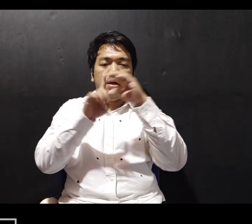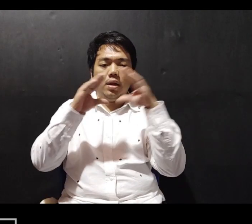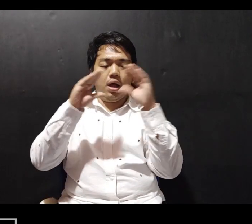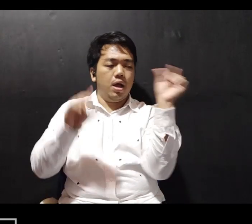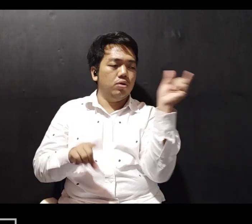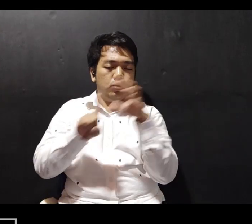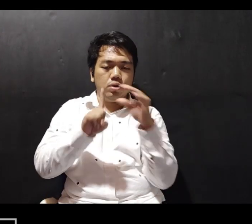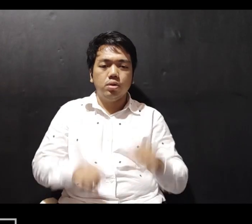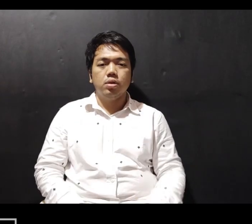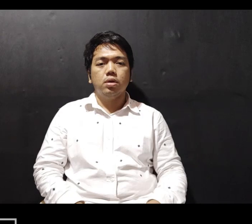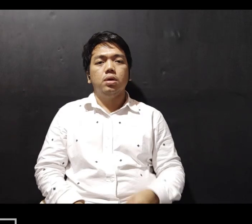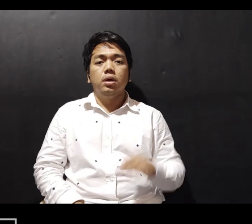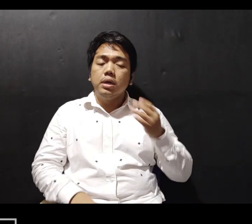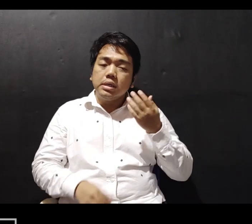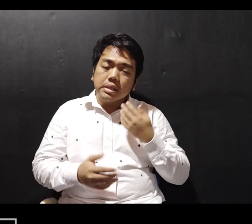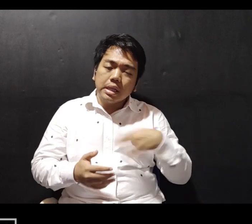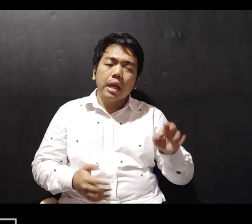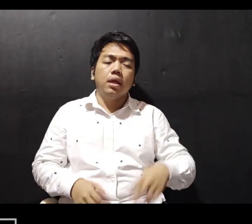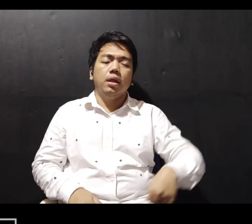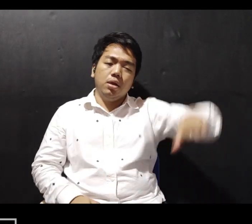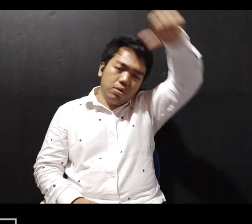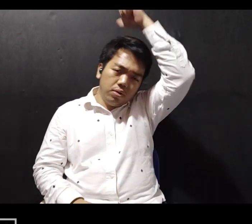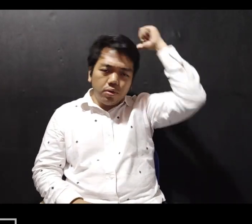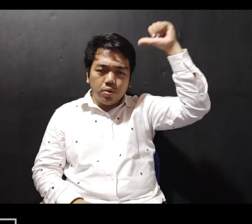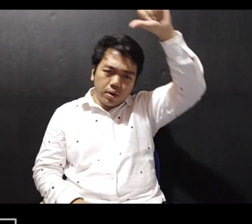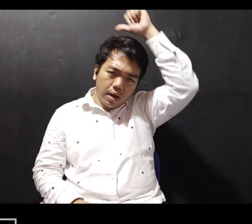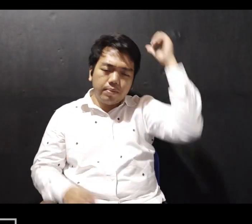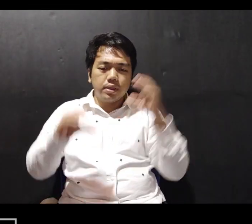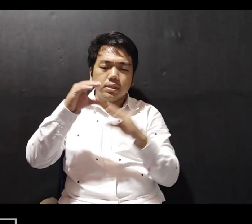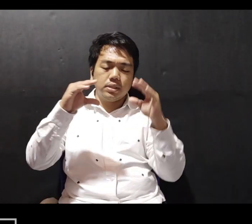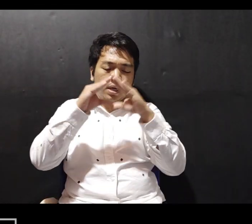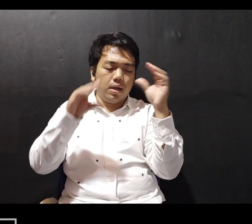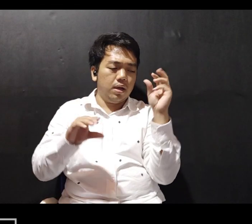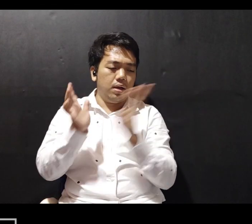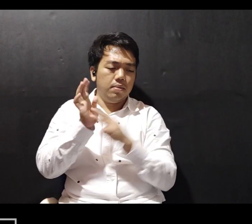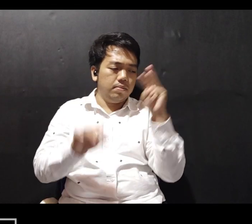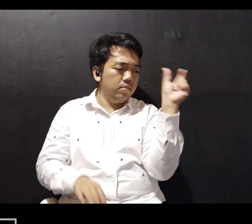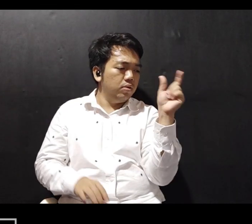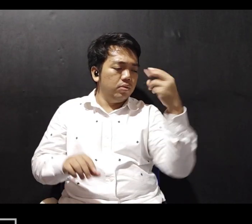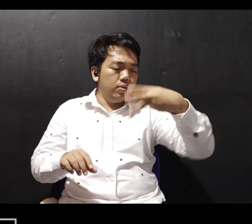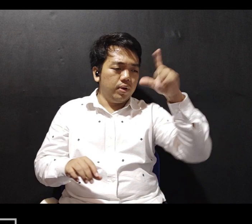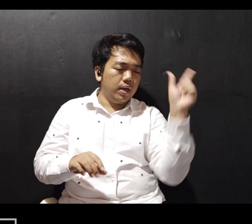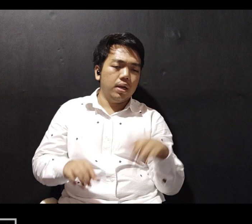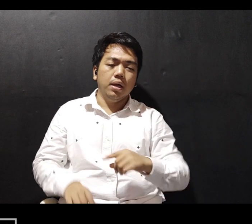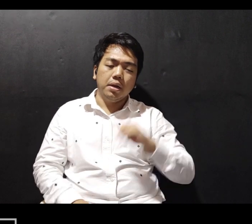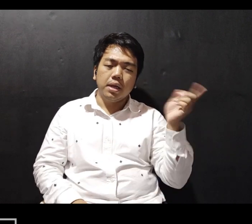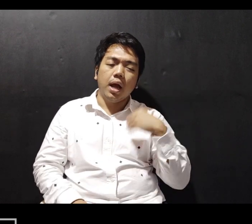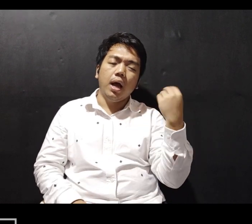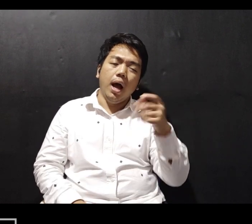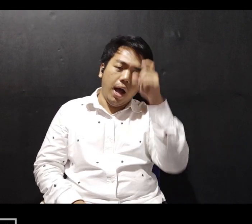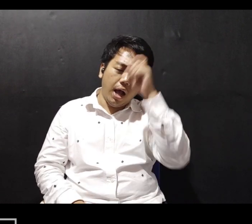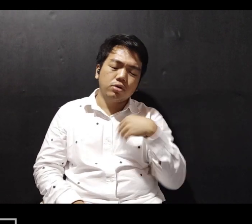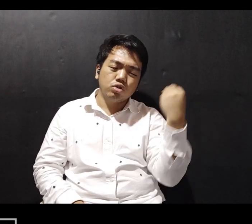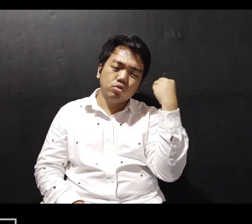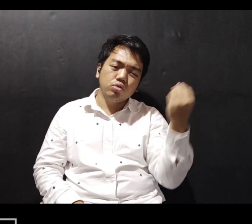Daud, setelah diurapi oleh Samuel, harus melewati 12 tahun yang penuh dengan kesukaran dan